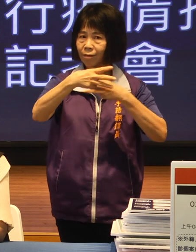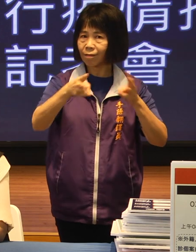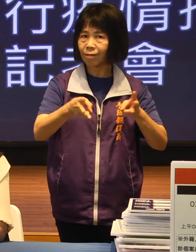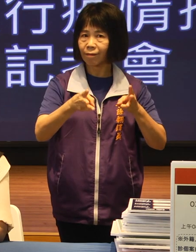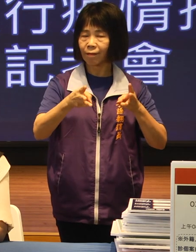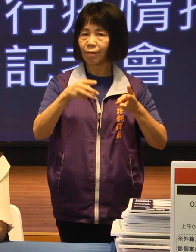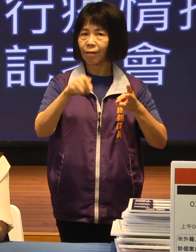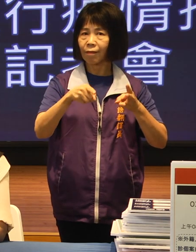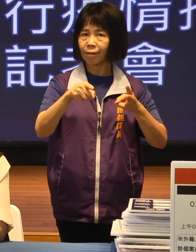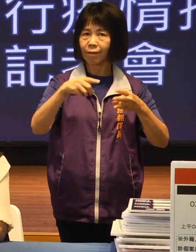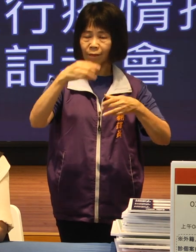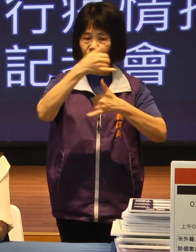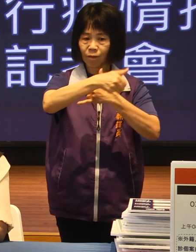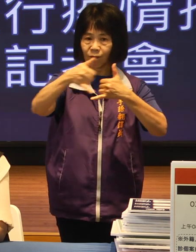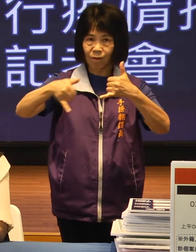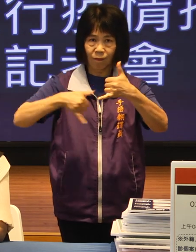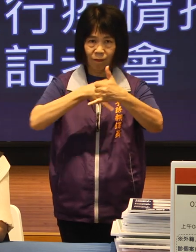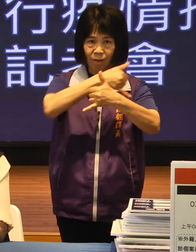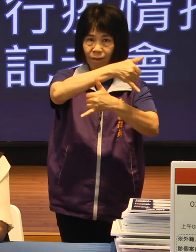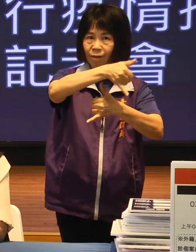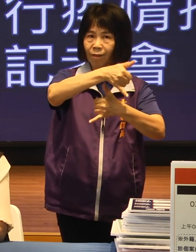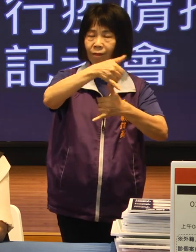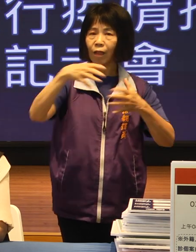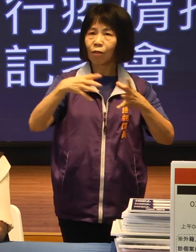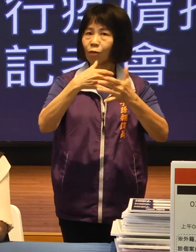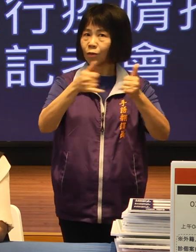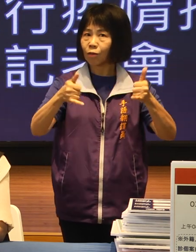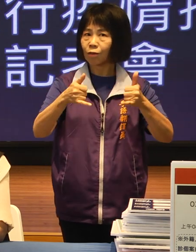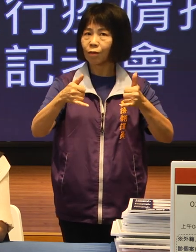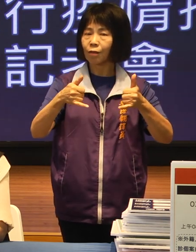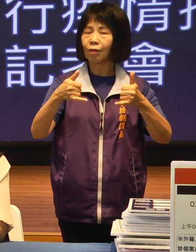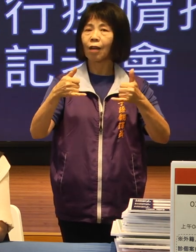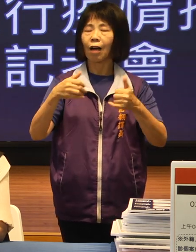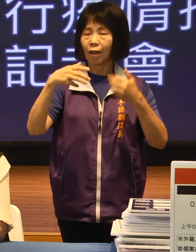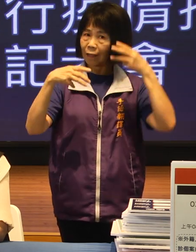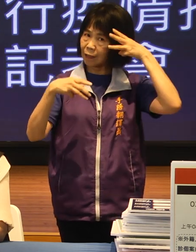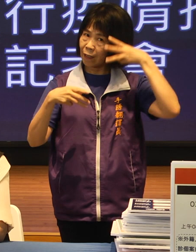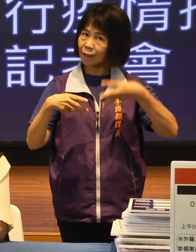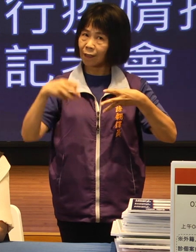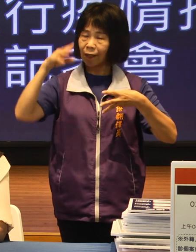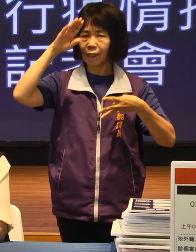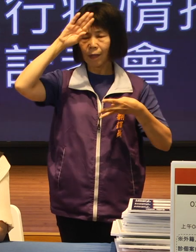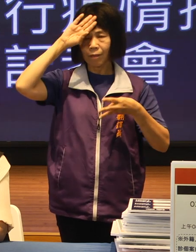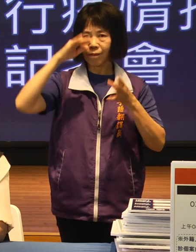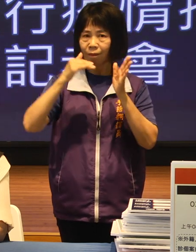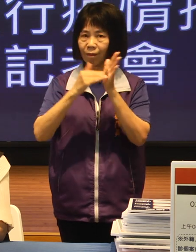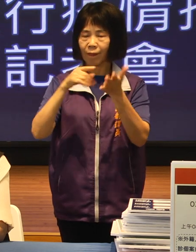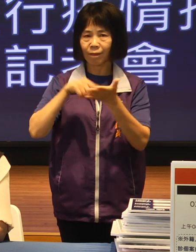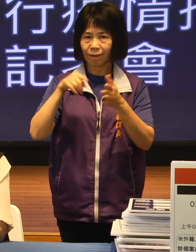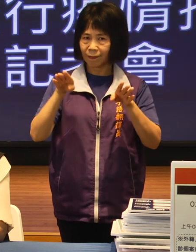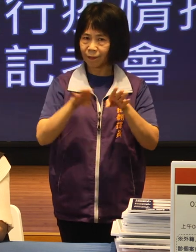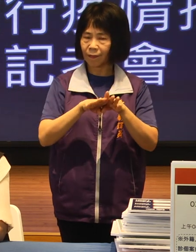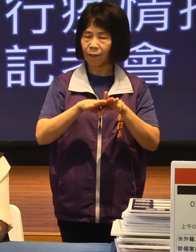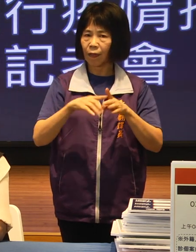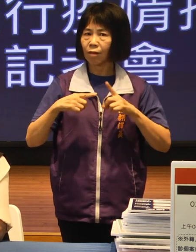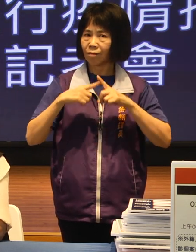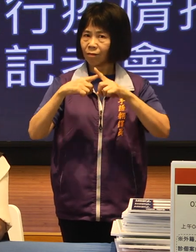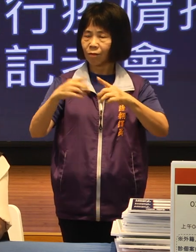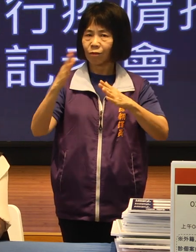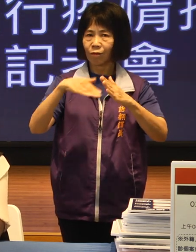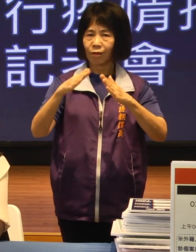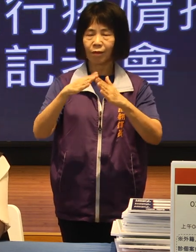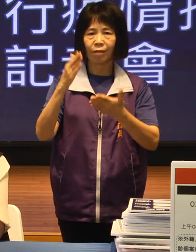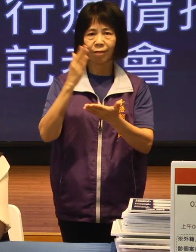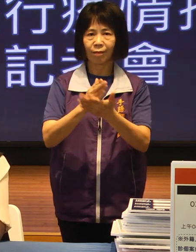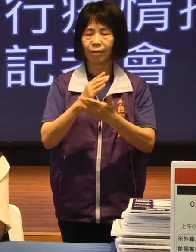级的一个座位九宫格的同学，就必须实施3天的防疫假，停止到校。那在国小